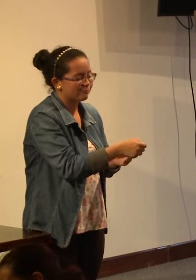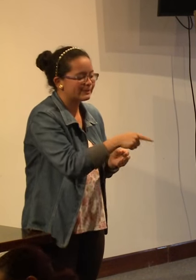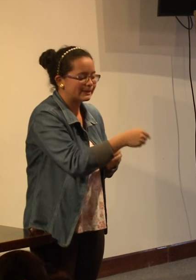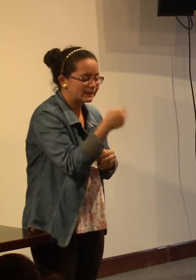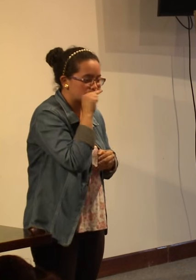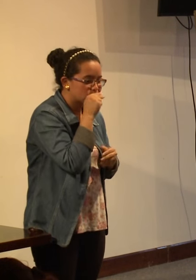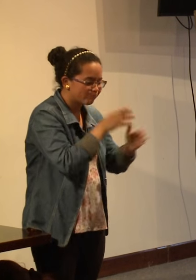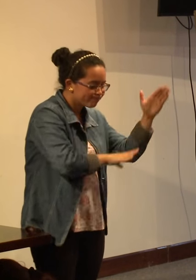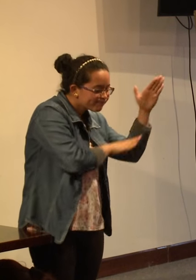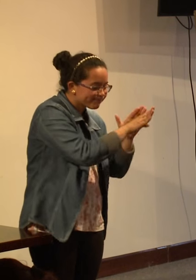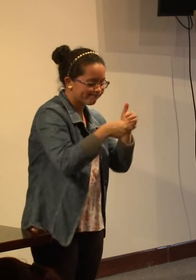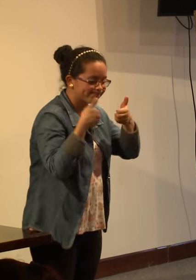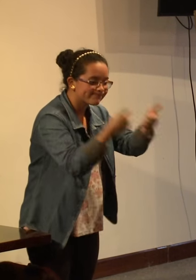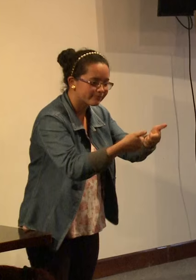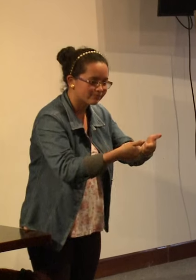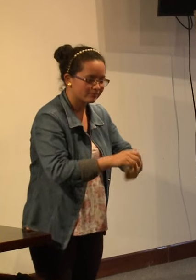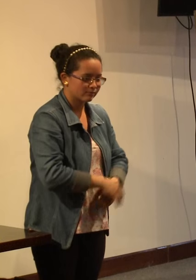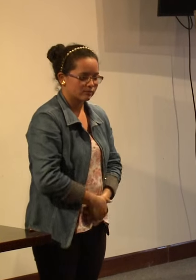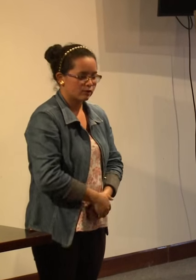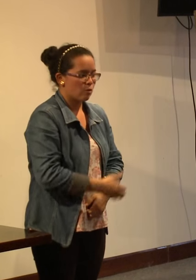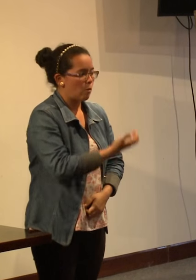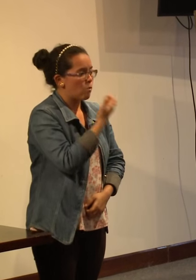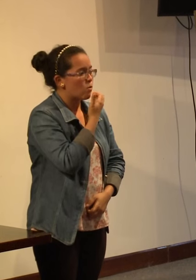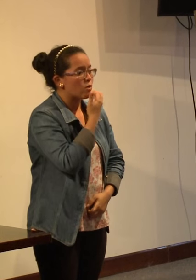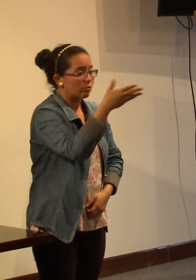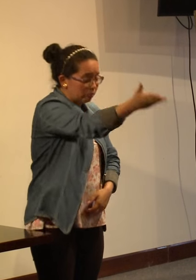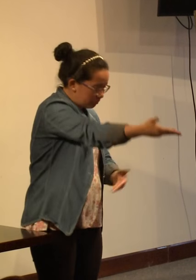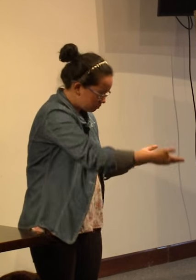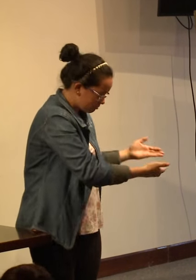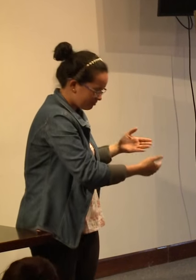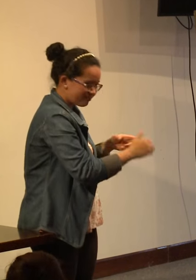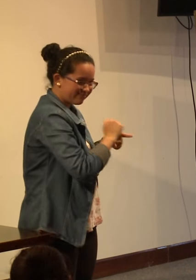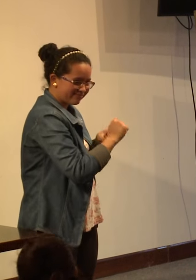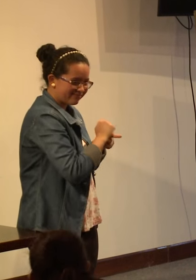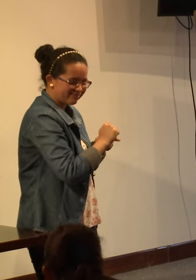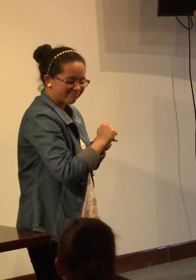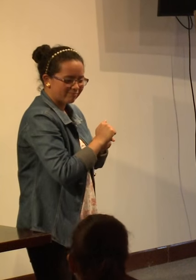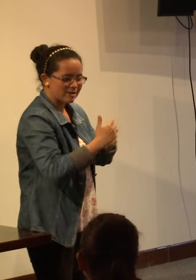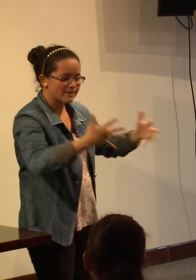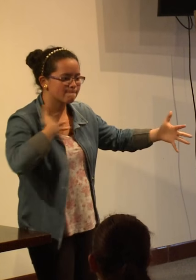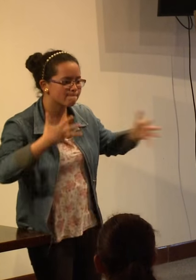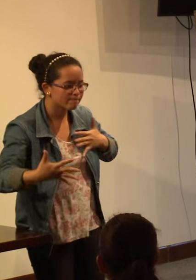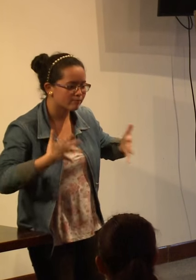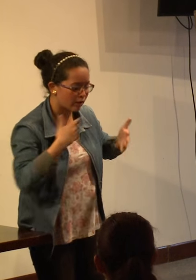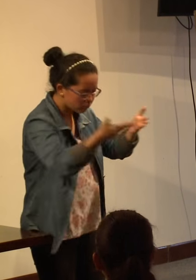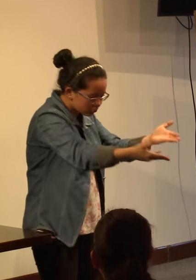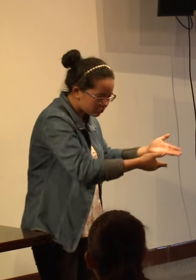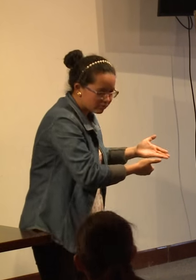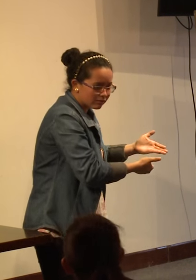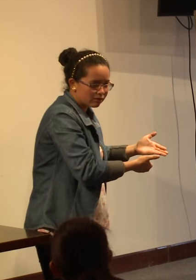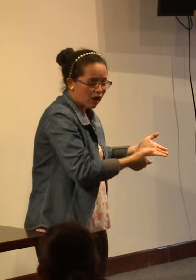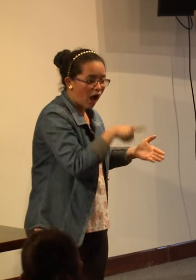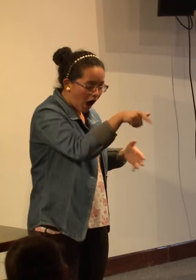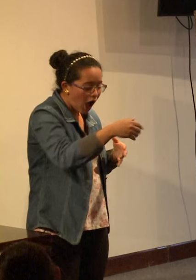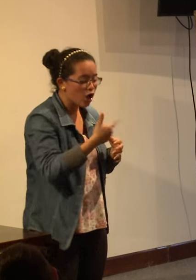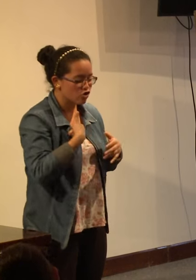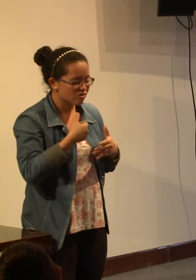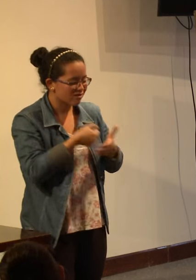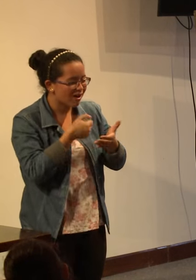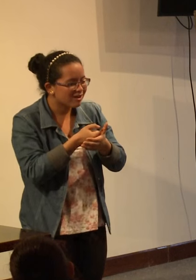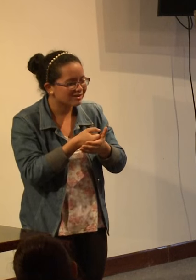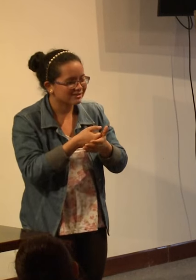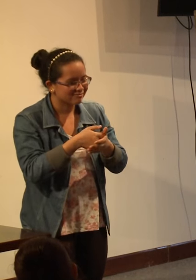¿Qué quiere decir eso? Que si yo voy a pasarlas a ustedes a que hagan un ejercicio ahorita aquí de teatro, yo tengo que hacer que el ejercicio que voy a poner de